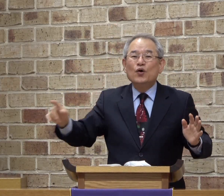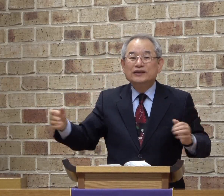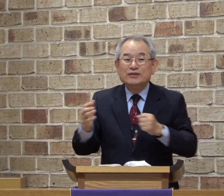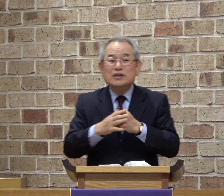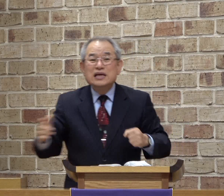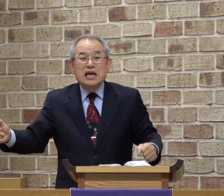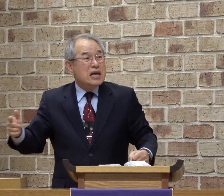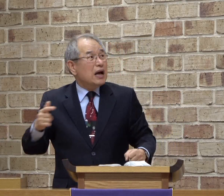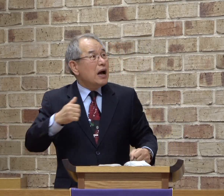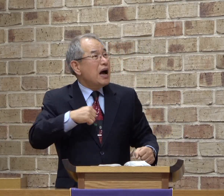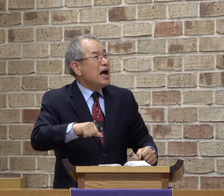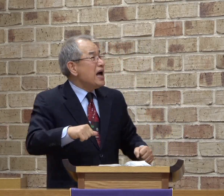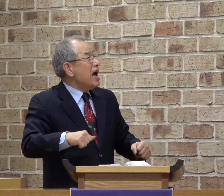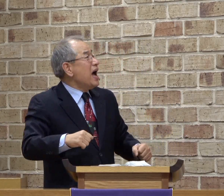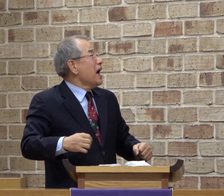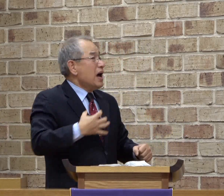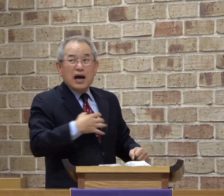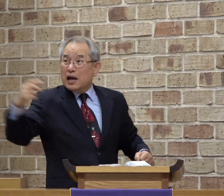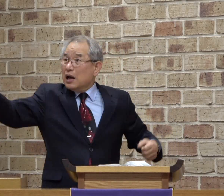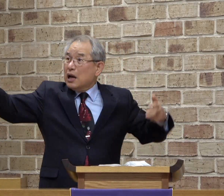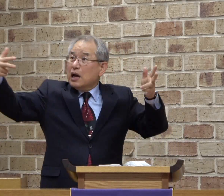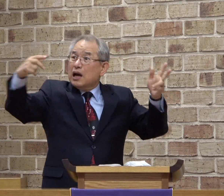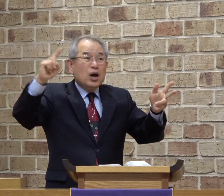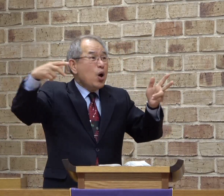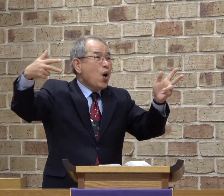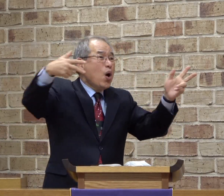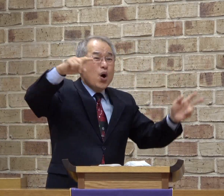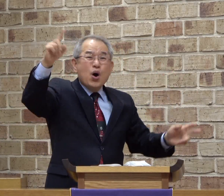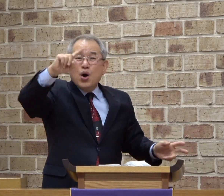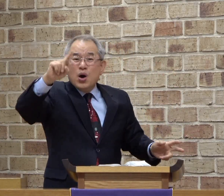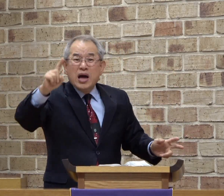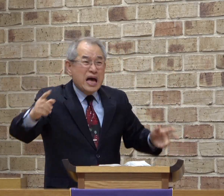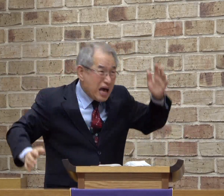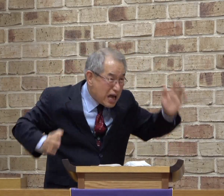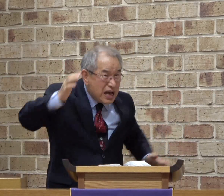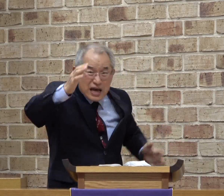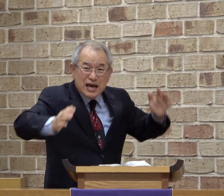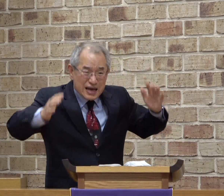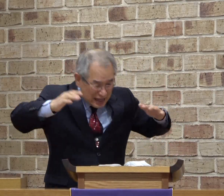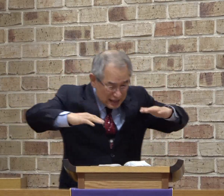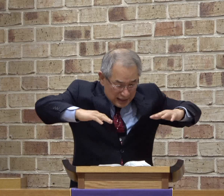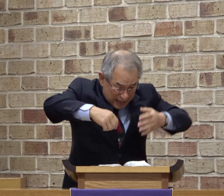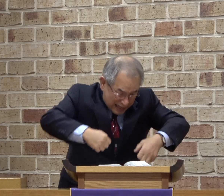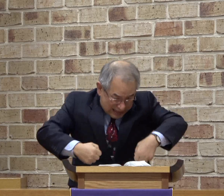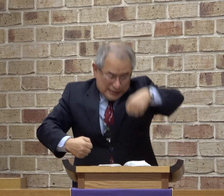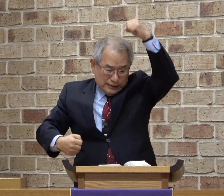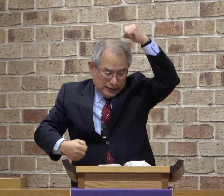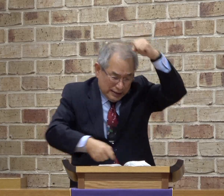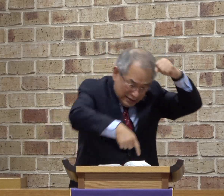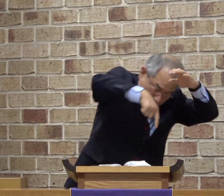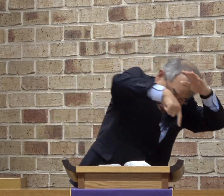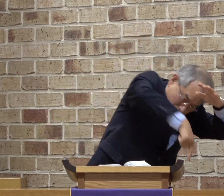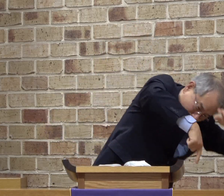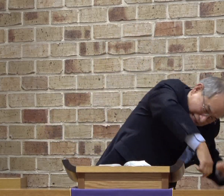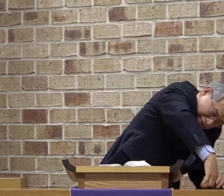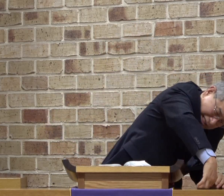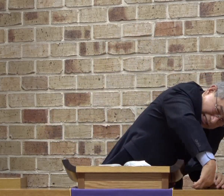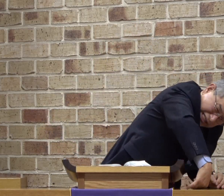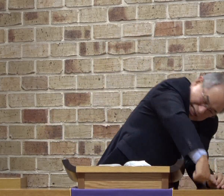아버지가 지금 일하는 중이니까 아들에게 1시간 정도 놀고 있어라. 그렇게 얘기를 했습니다. 아버지 일 마치고 너랑 놀아줄게.